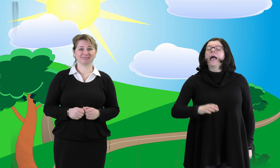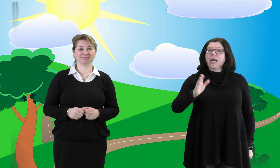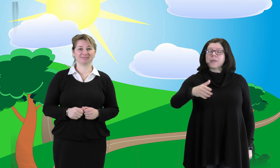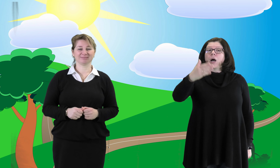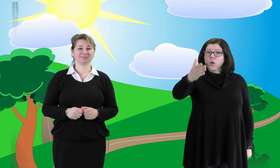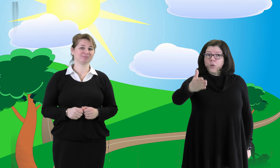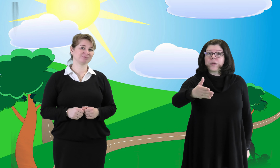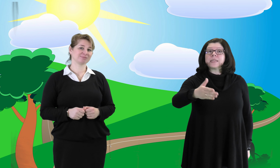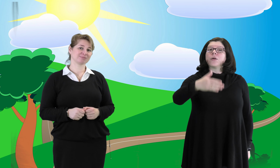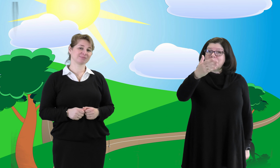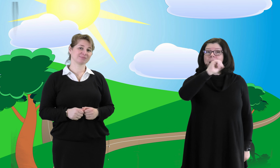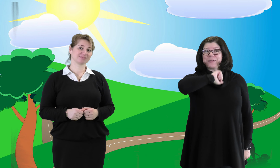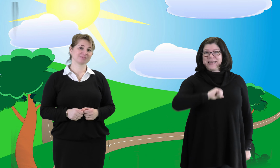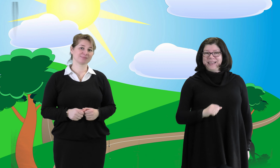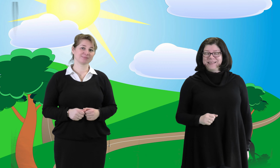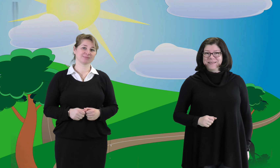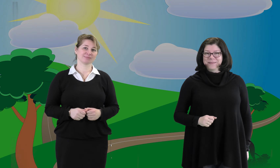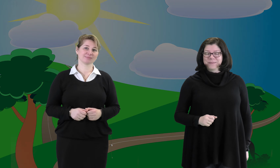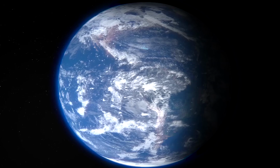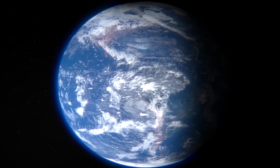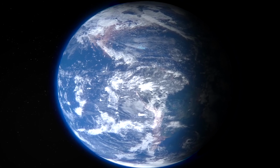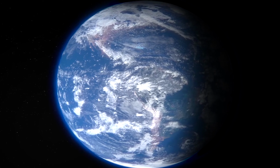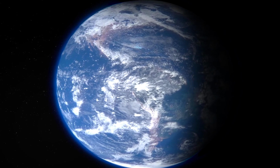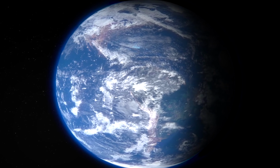wird, kann man auch öfters aus dem Haus gehen.